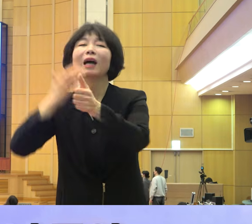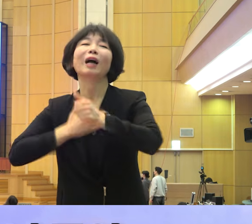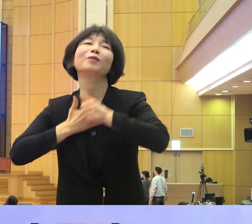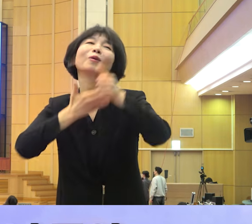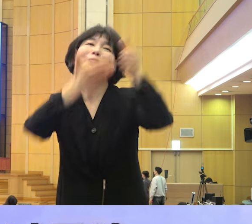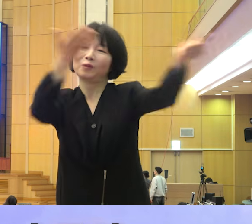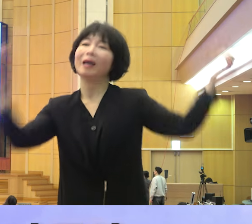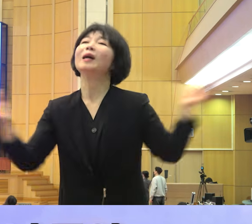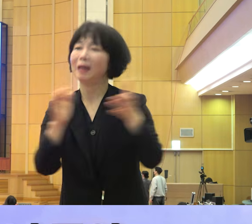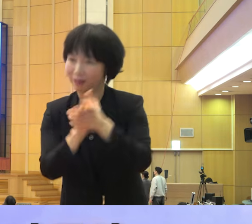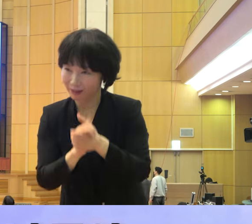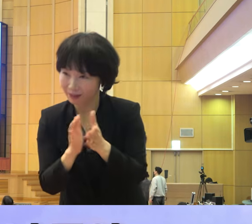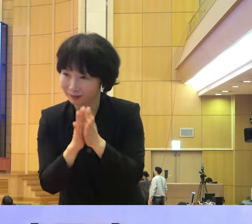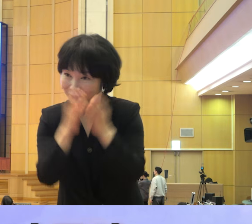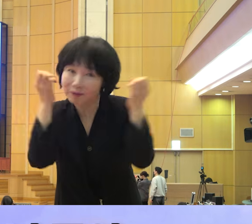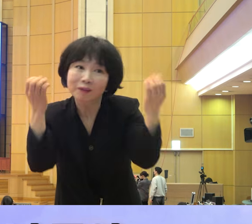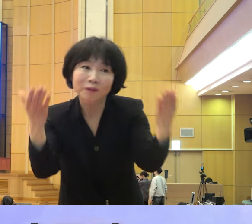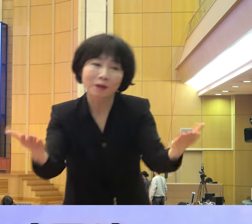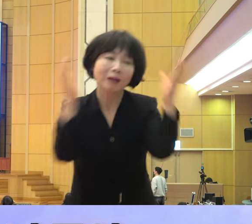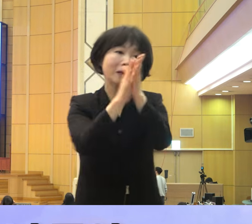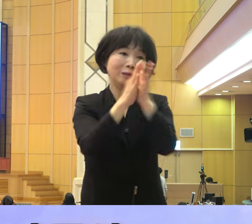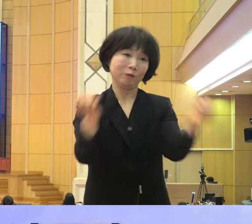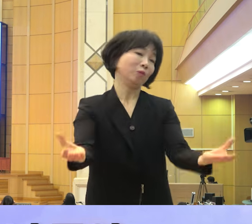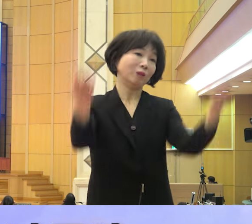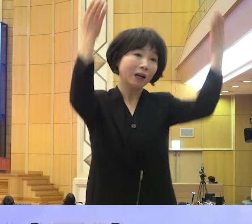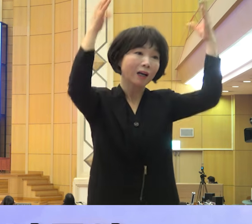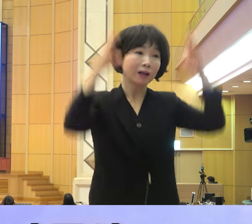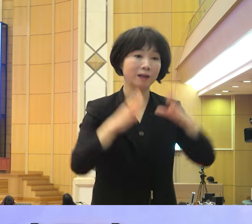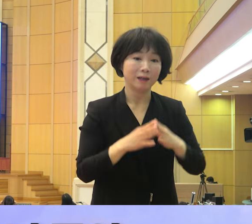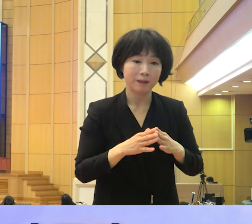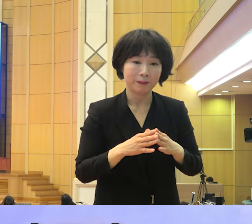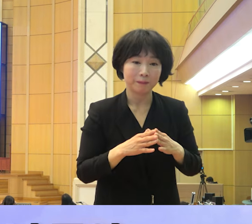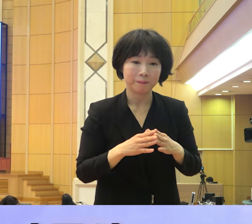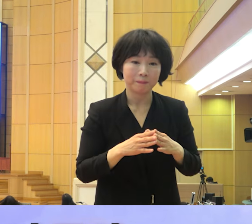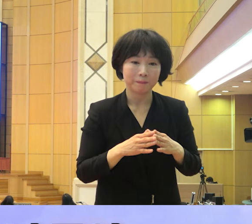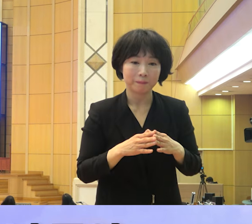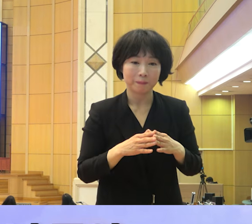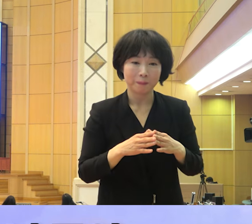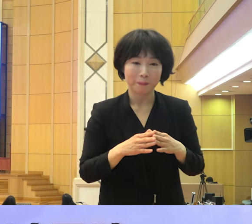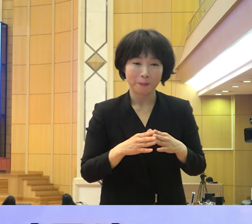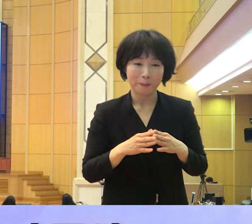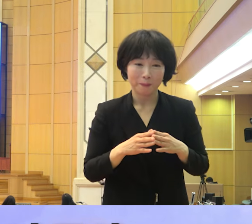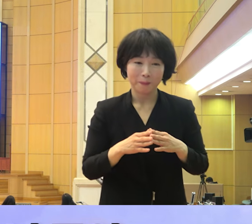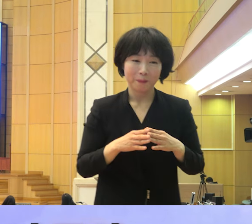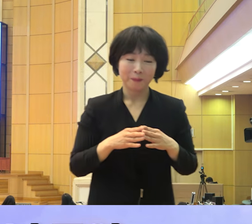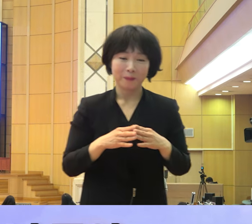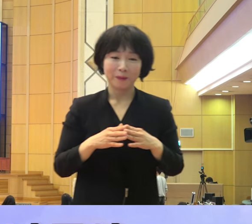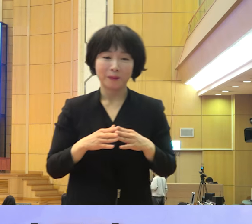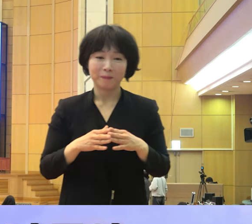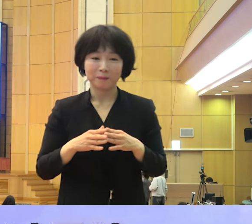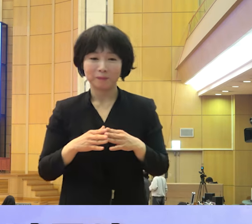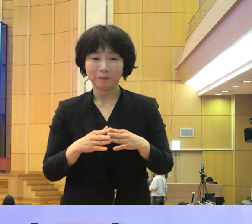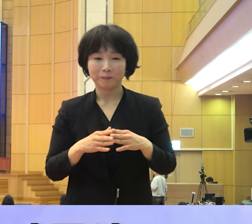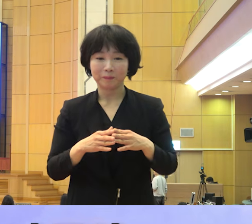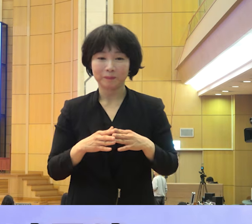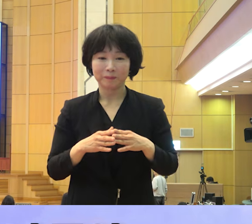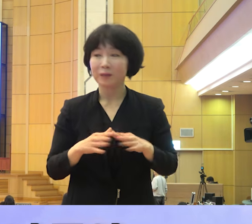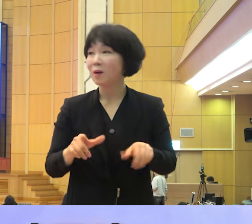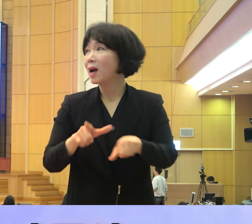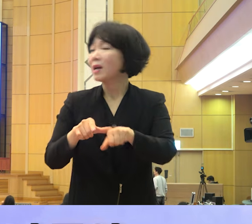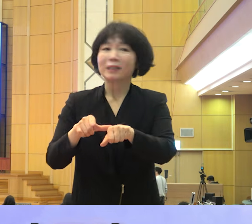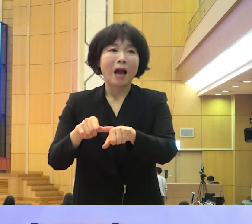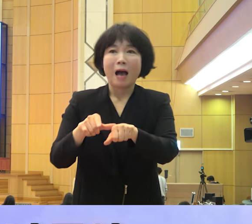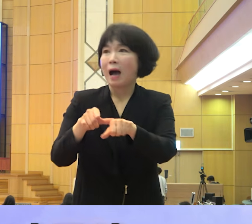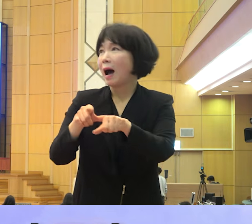것이니라. 할렐루야. 할렐루야. 어마어마한 사건이에요. 어마어마한 사건이에요. 시간이